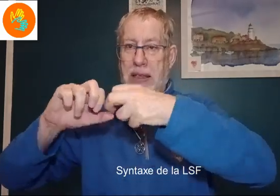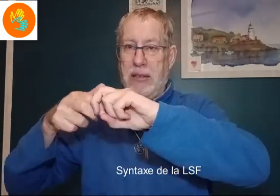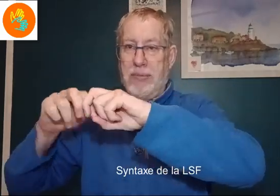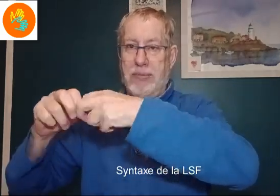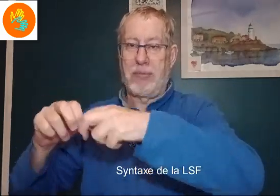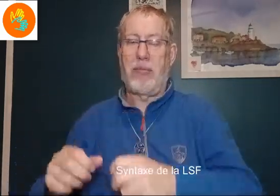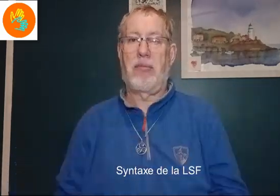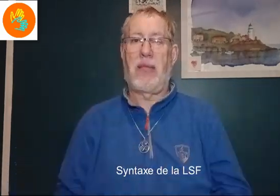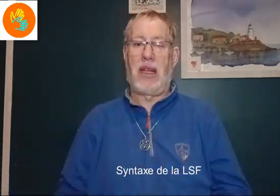syntaxe.